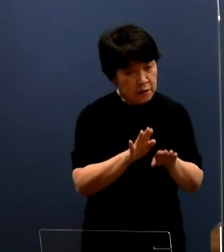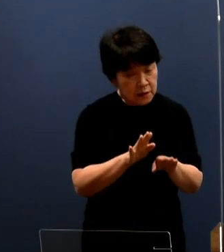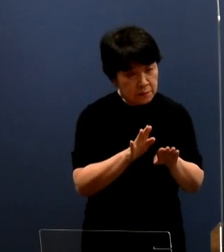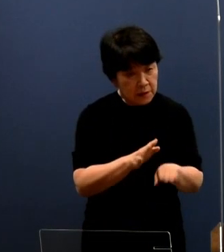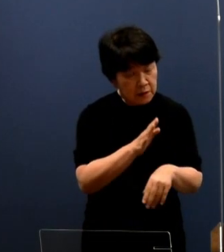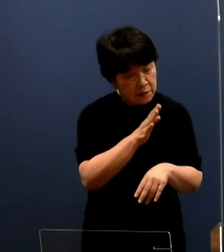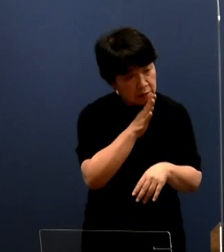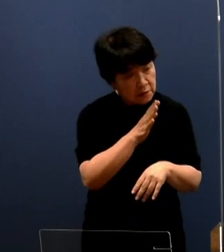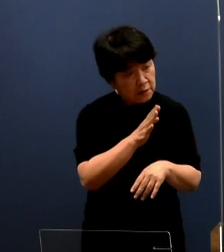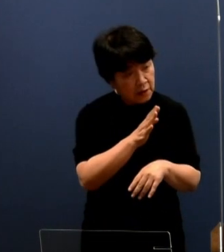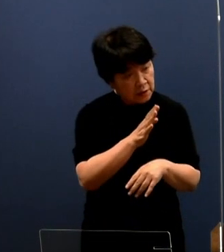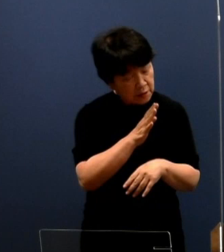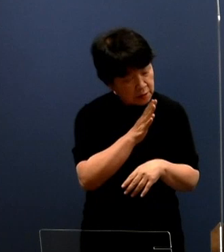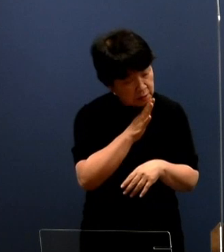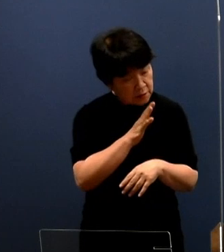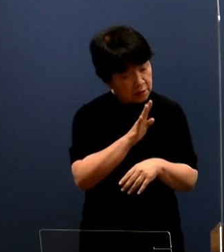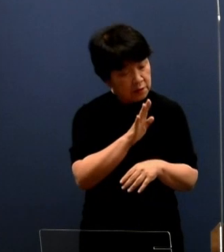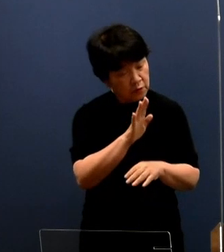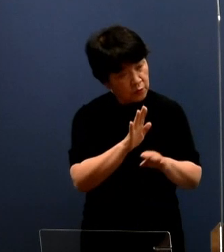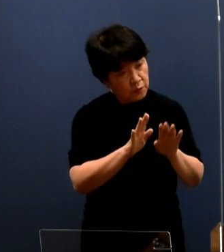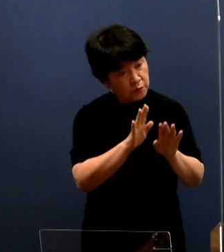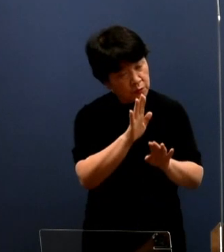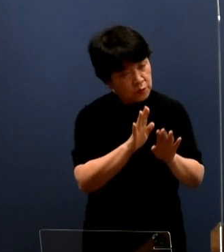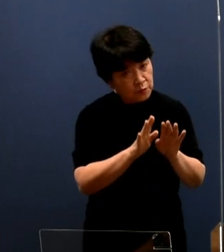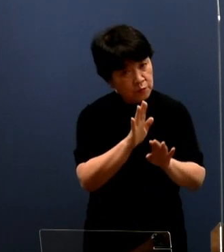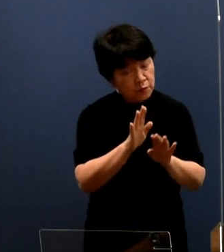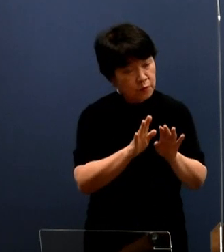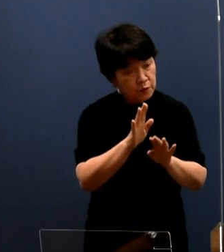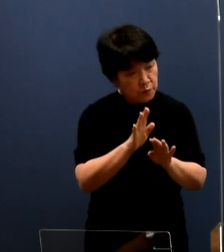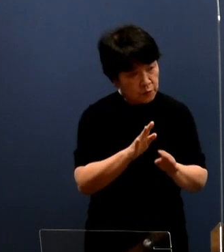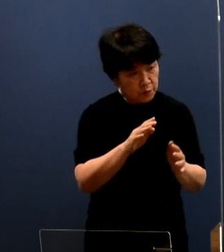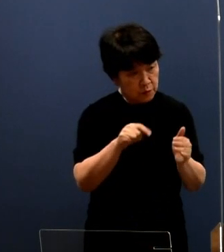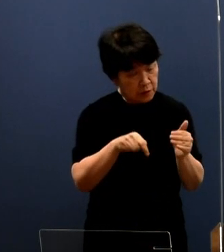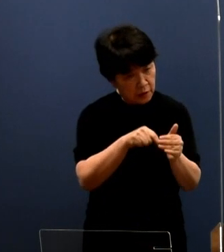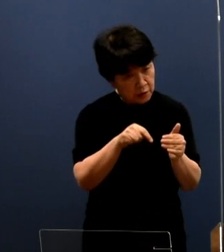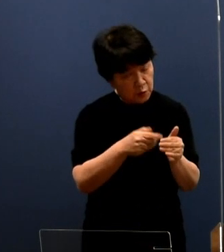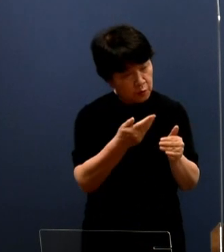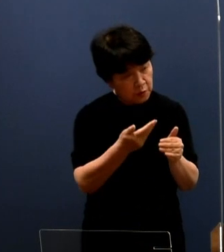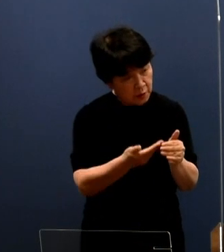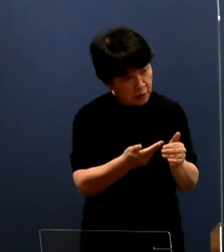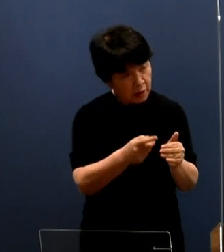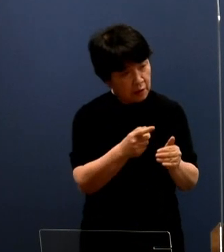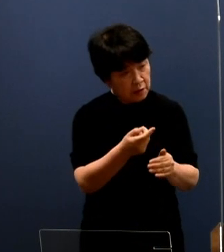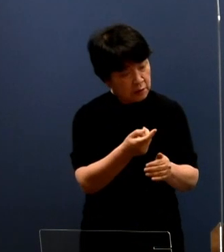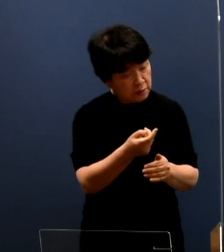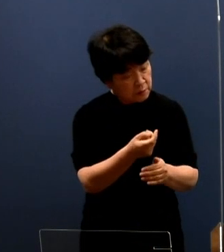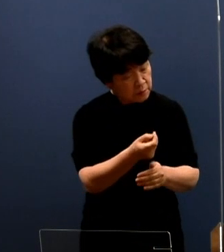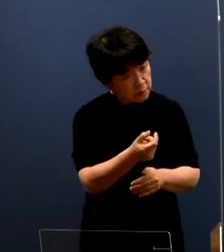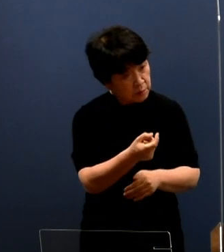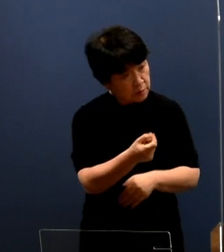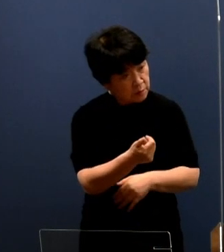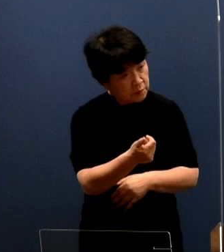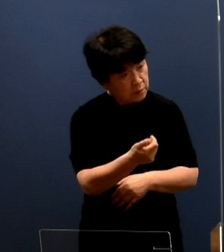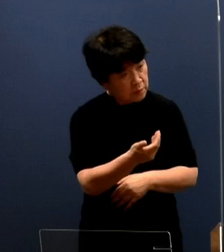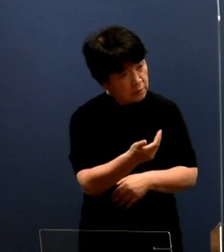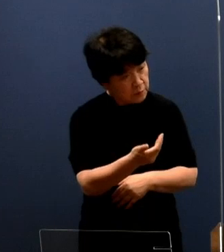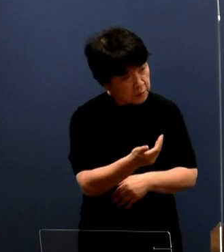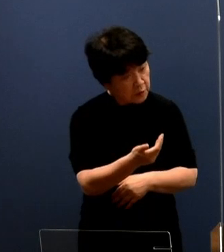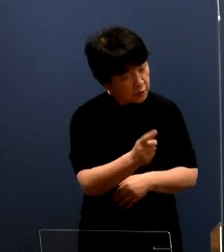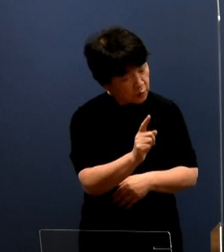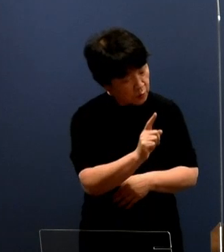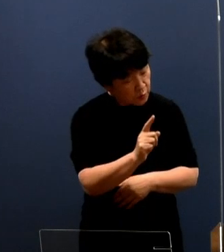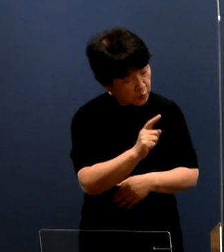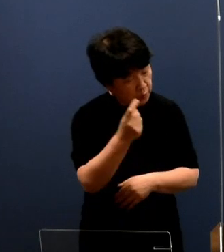どうかは別として、こう県としてもその非育事業にまあ積極的に関わってほしいというふうに旨の要望だったと思うんですけども、この点について改めて知